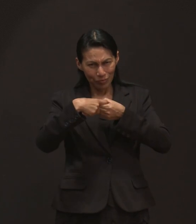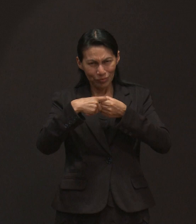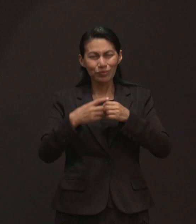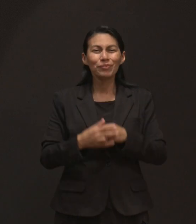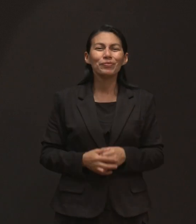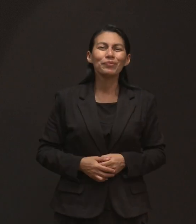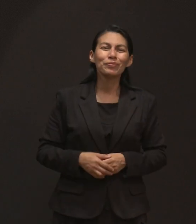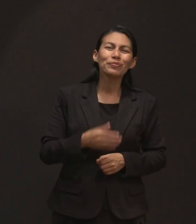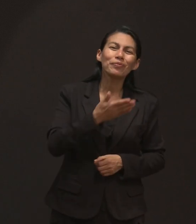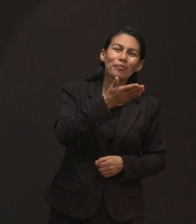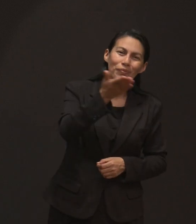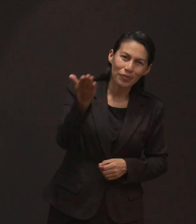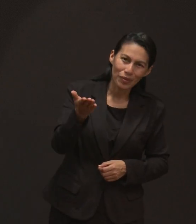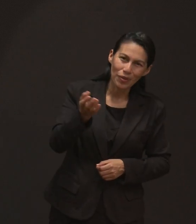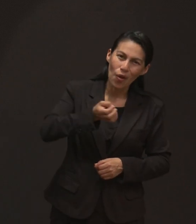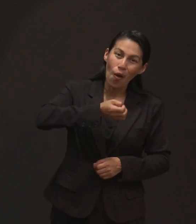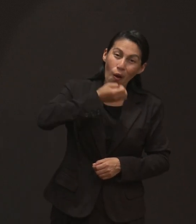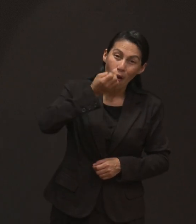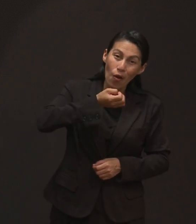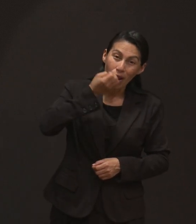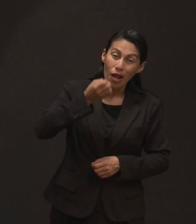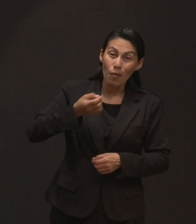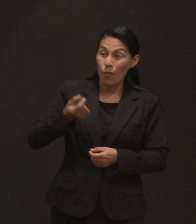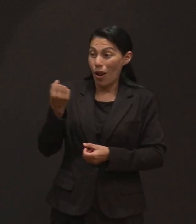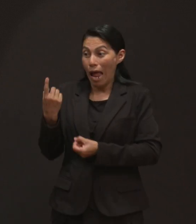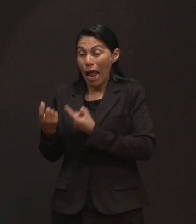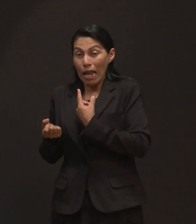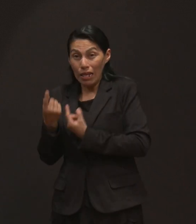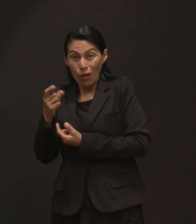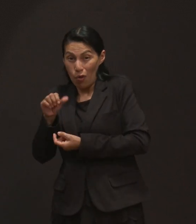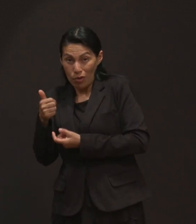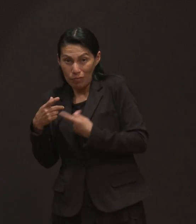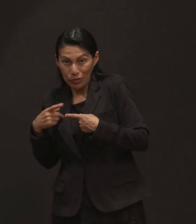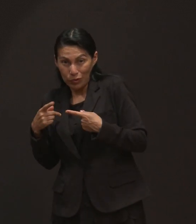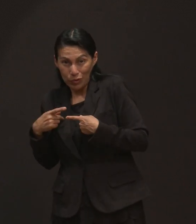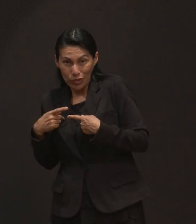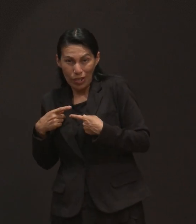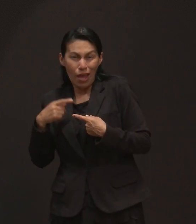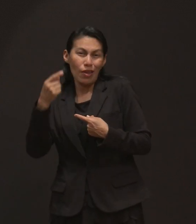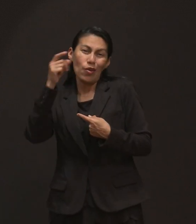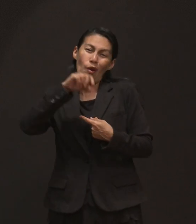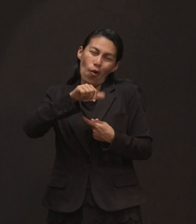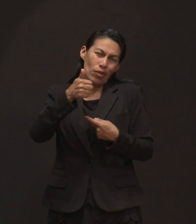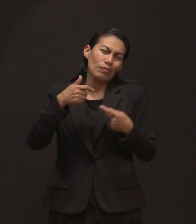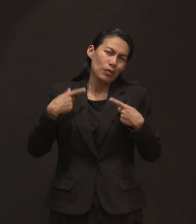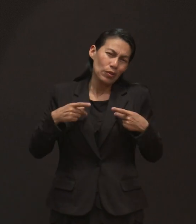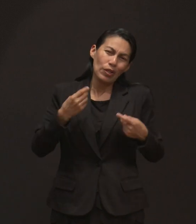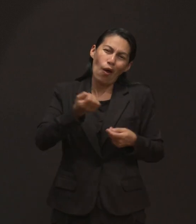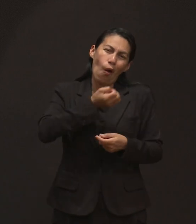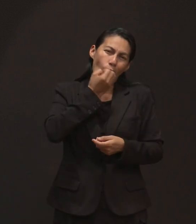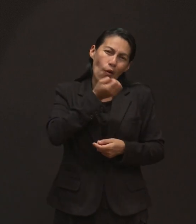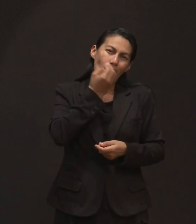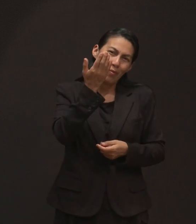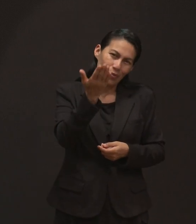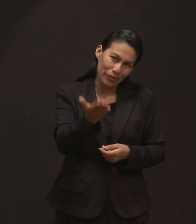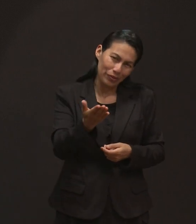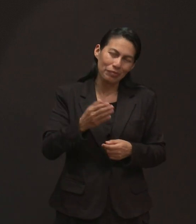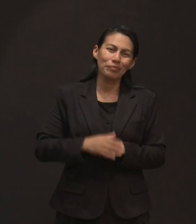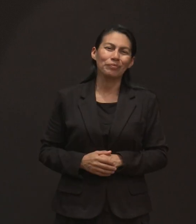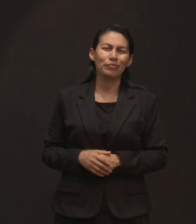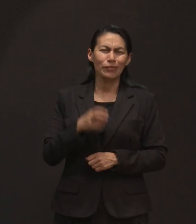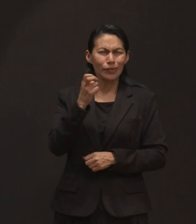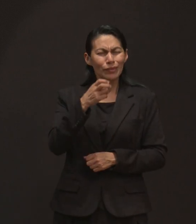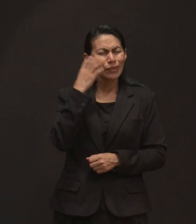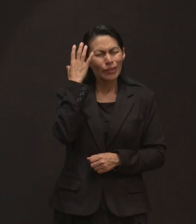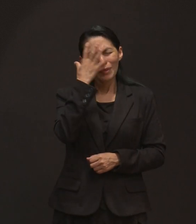oración donde tú oras por otro y tú recibes la bendición de otros que oran por ti. ¡Qué